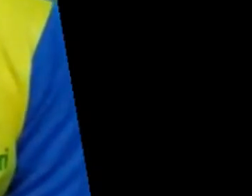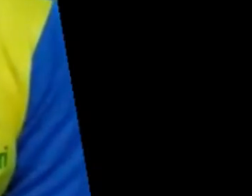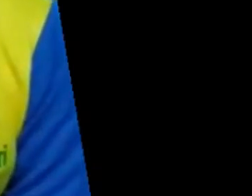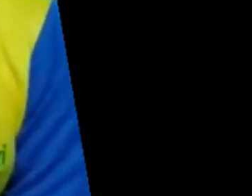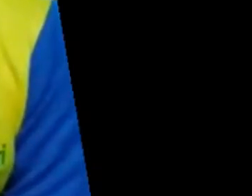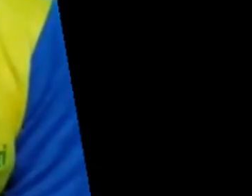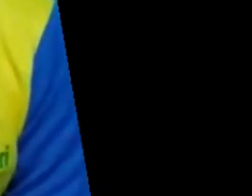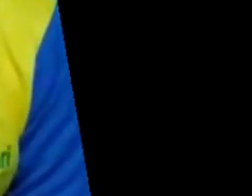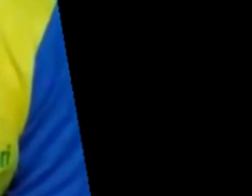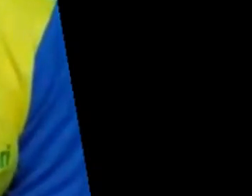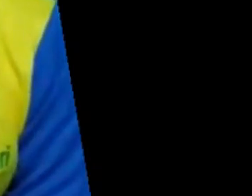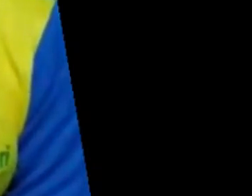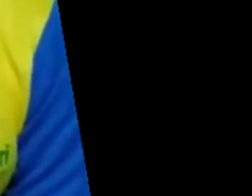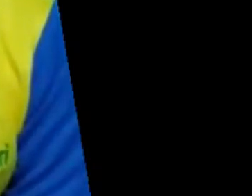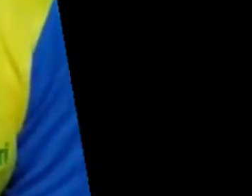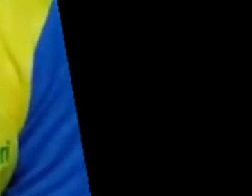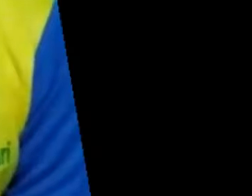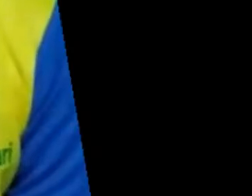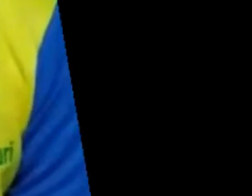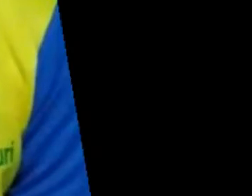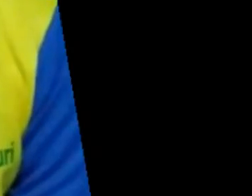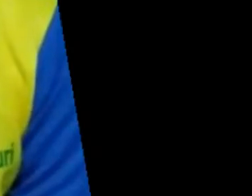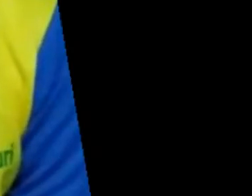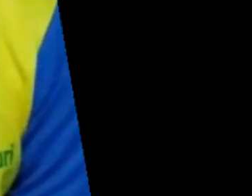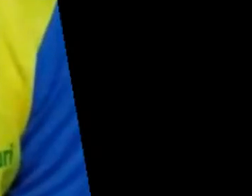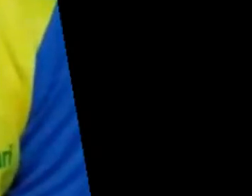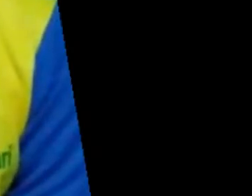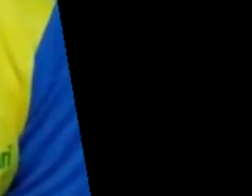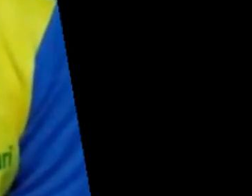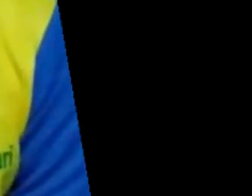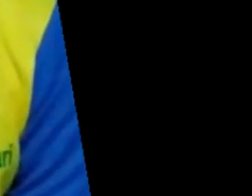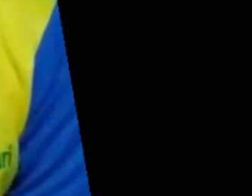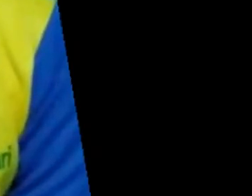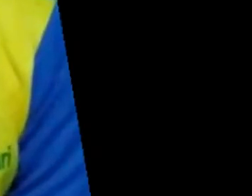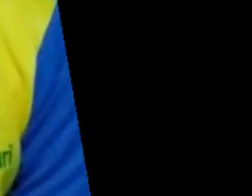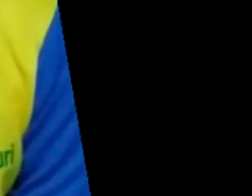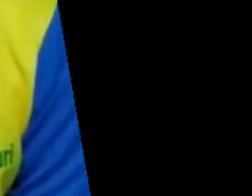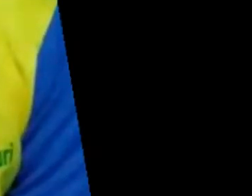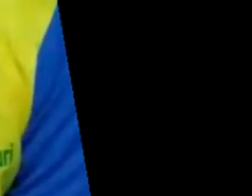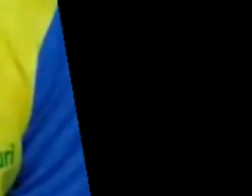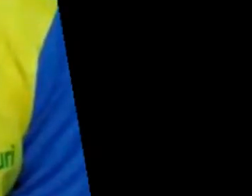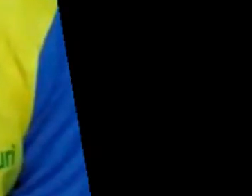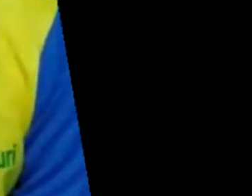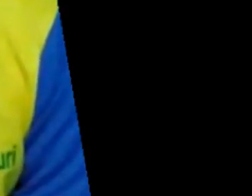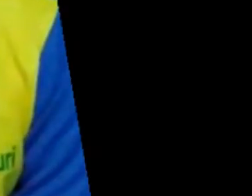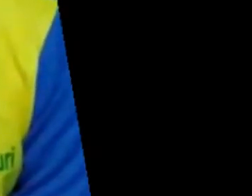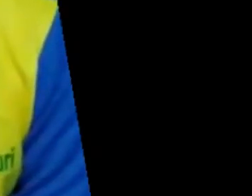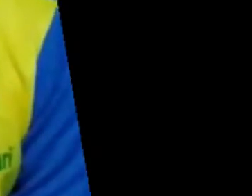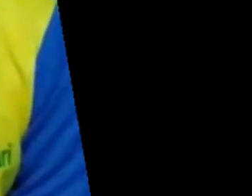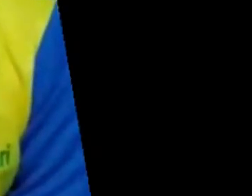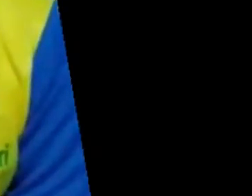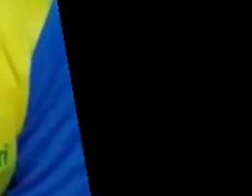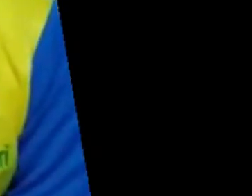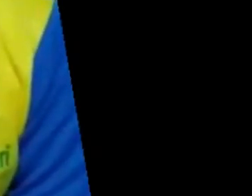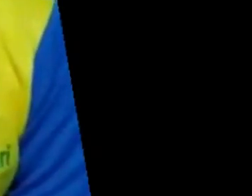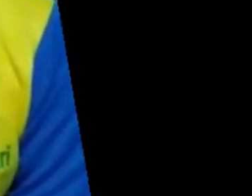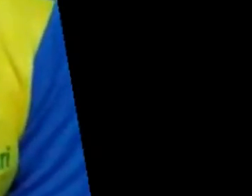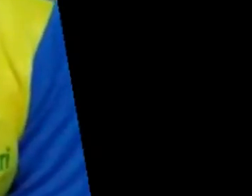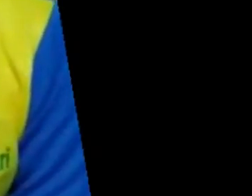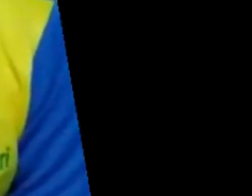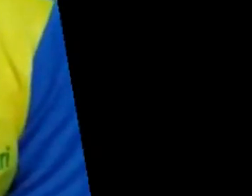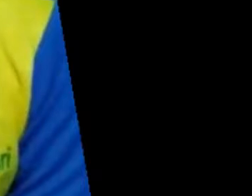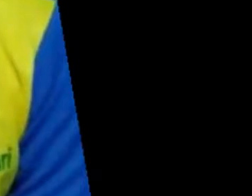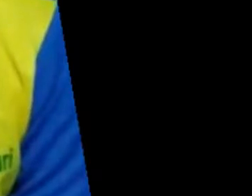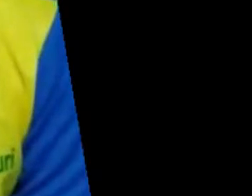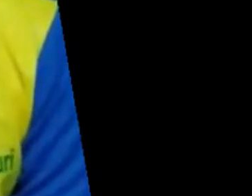dinheiro. Hoje o tempo voa. A partir do momento que a gente nasce, começa essa viagem. Essa